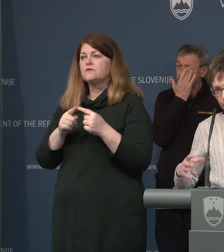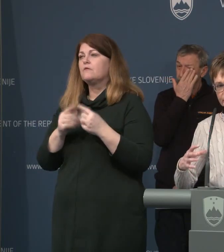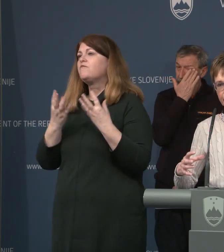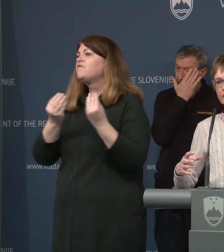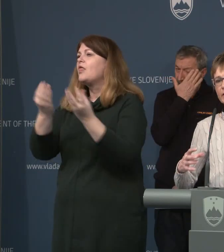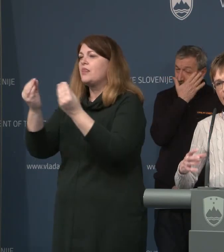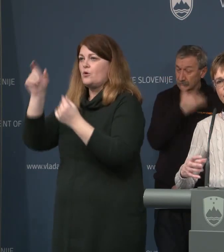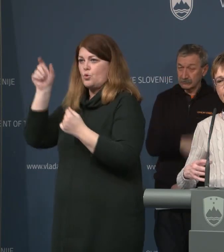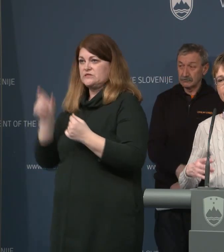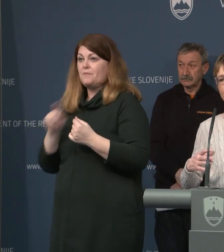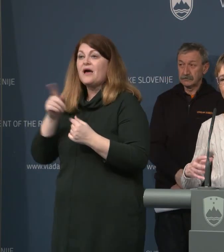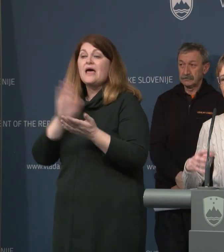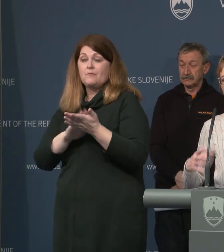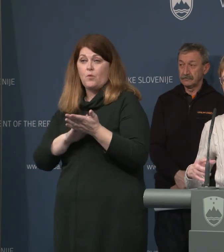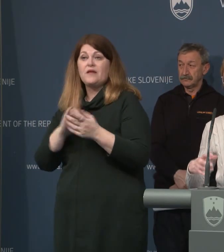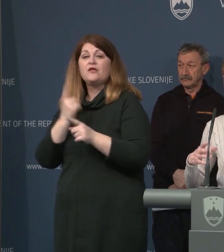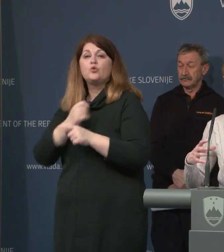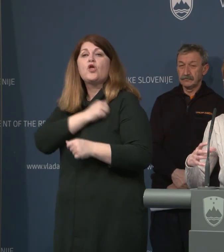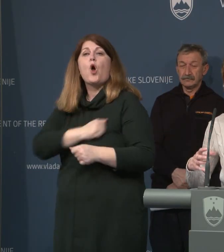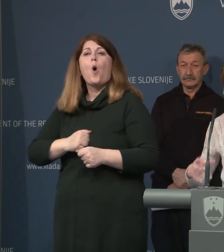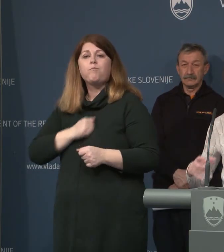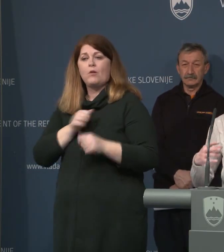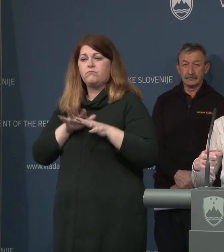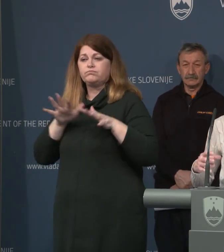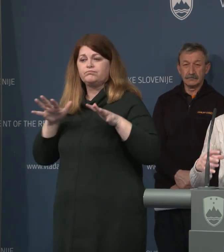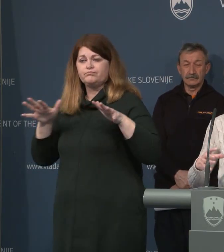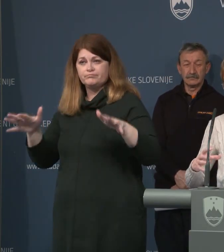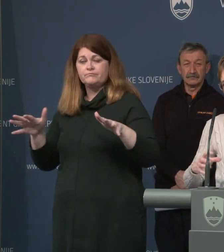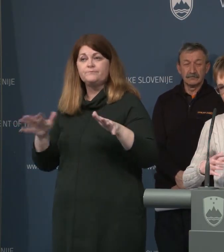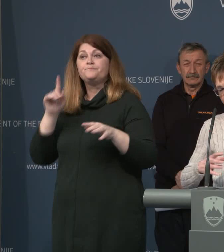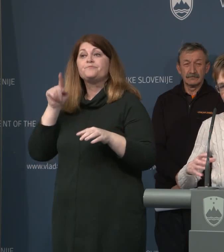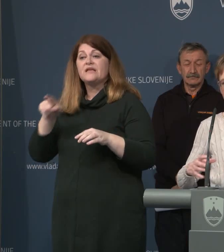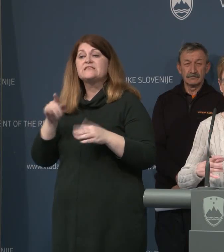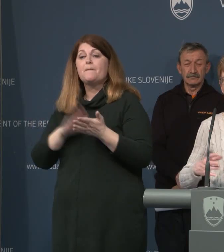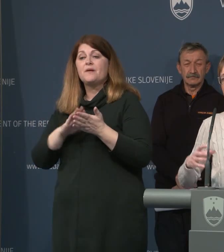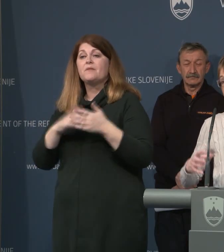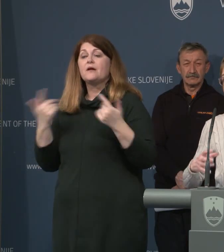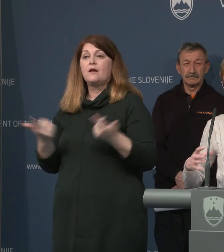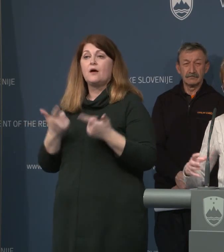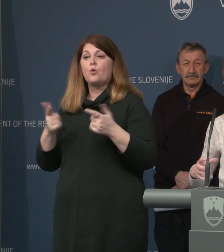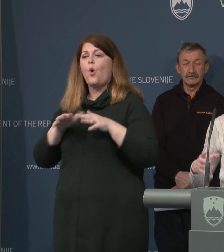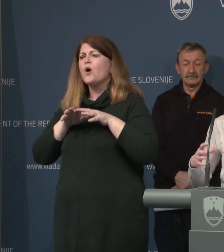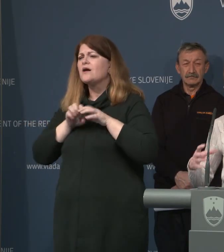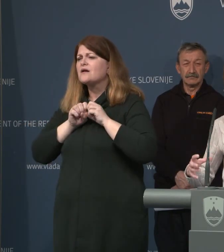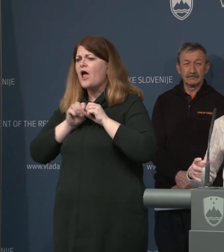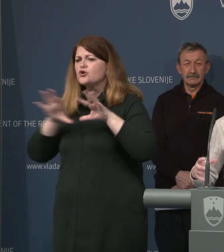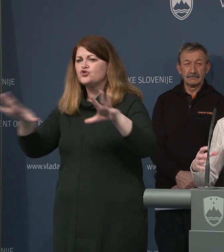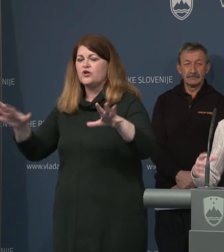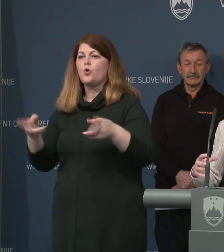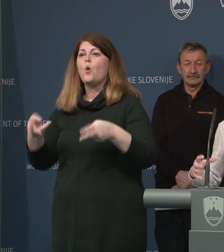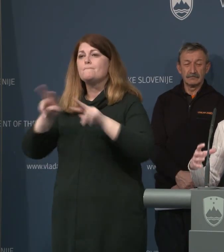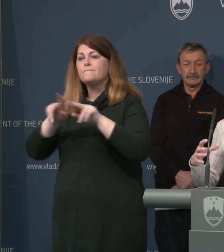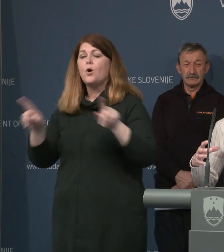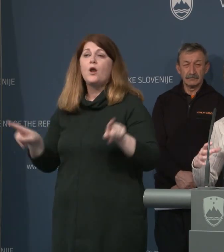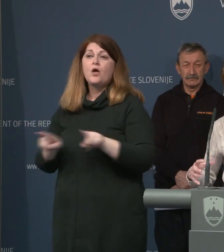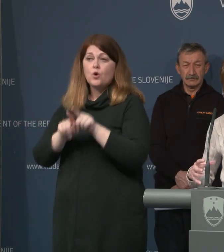veliko oseb, kar pomeni, da je tudi obolevanje večje bilo in se je torej primer lahko razširil bolj kot